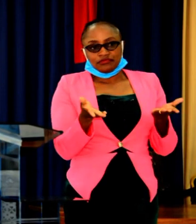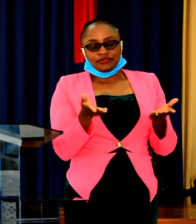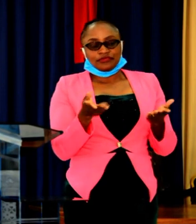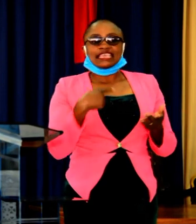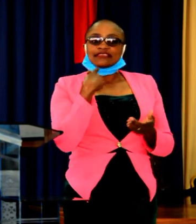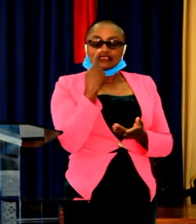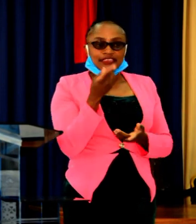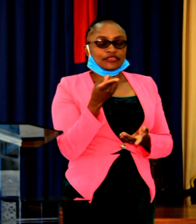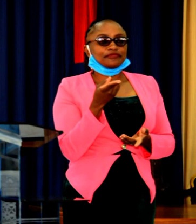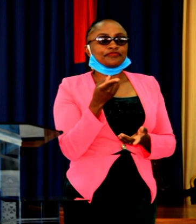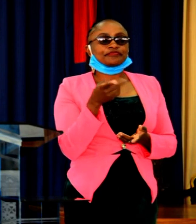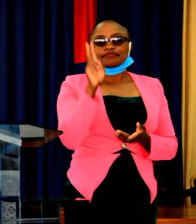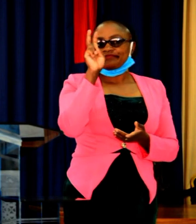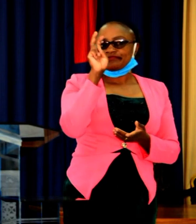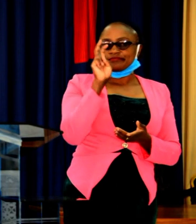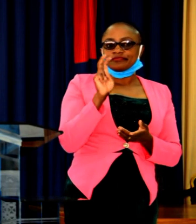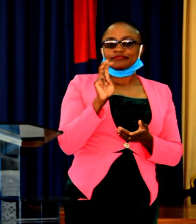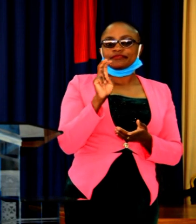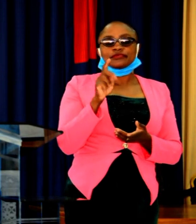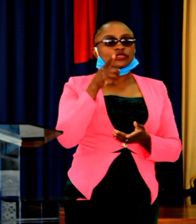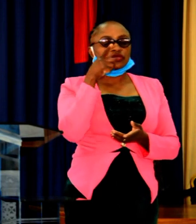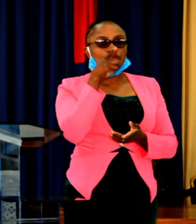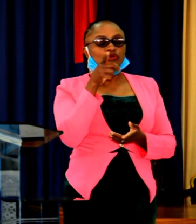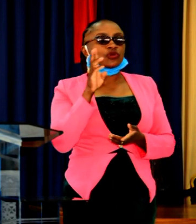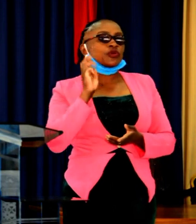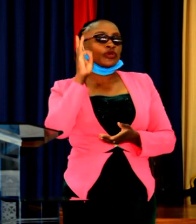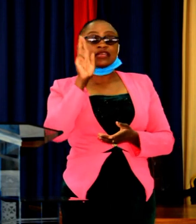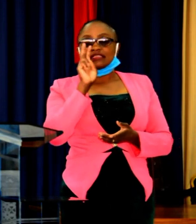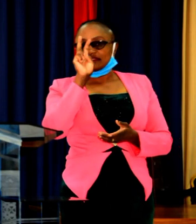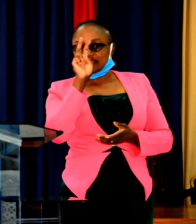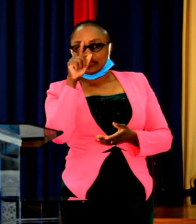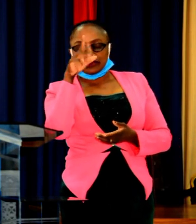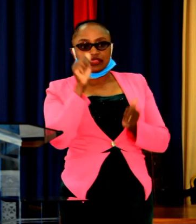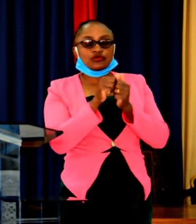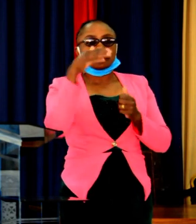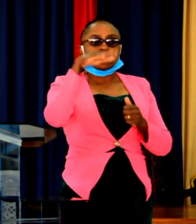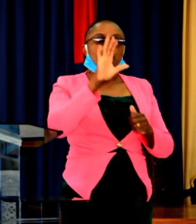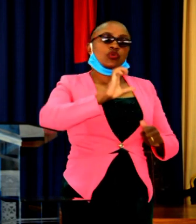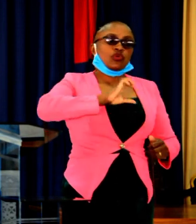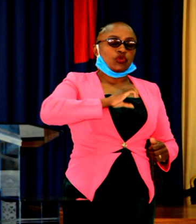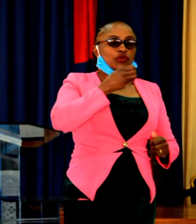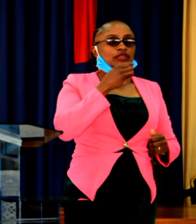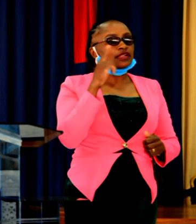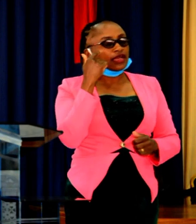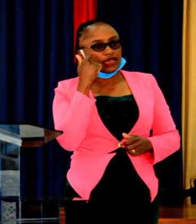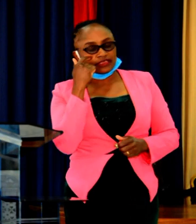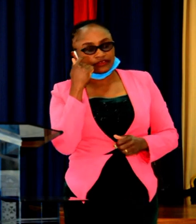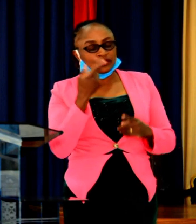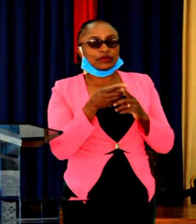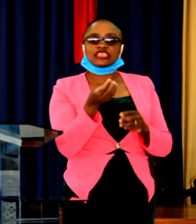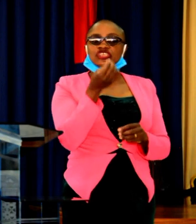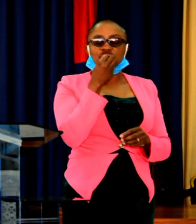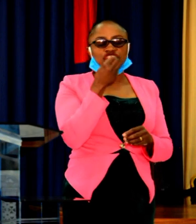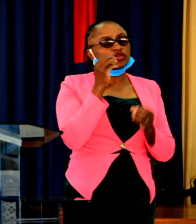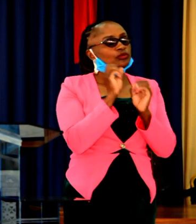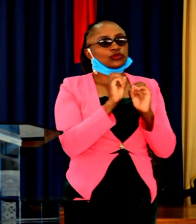Akamwambia, angalia, wewe utaliona kwa macho yako, lakini hautakula.